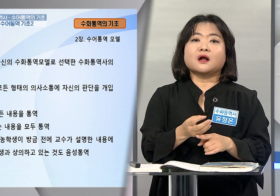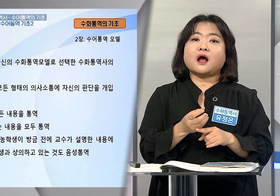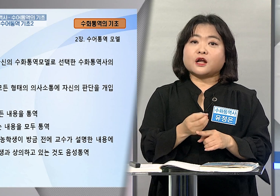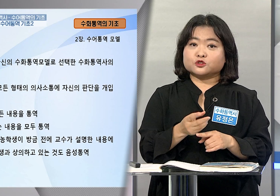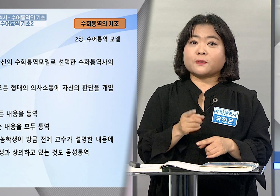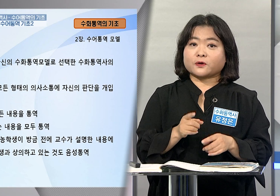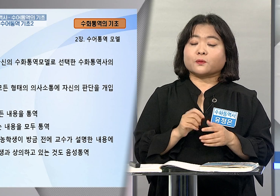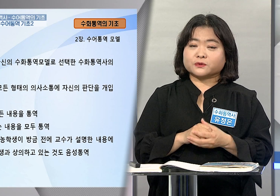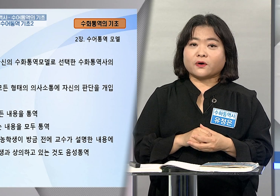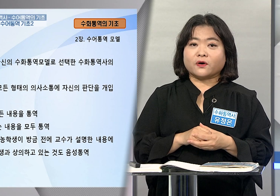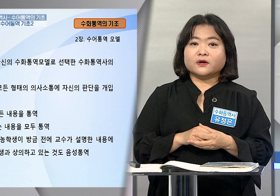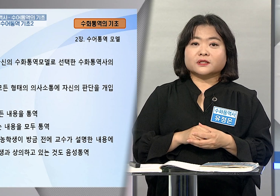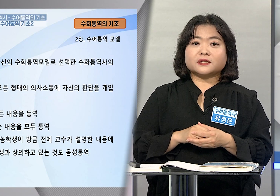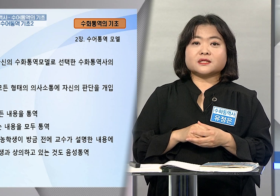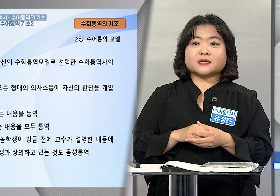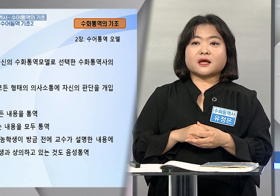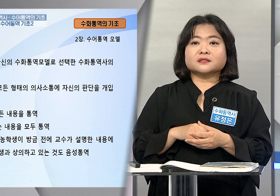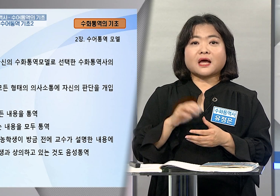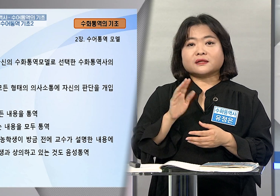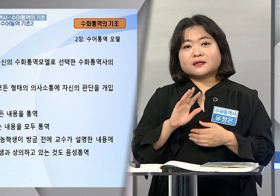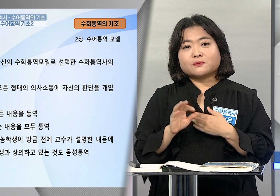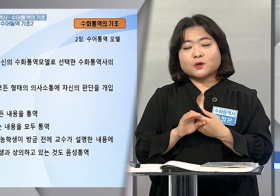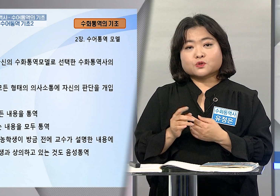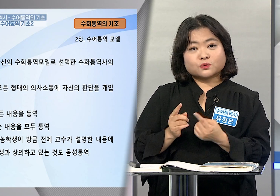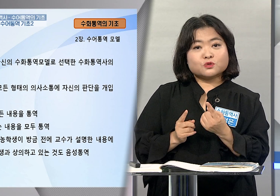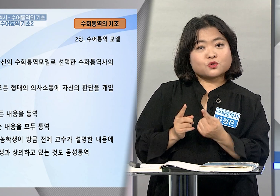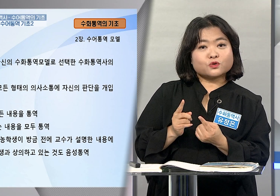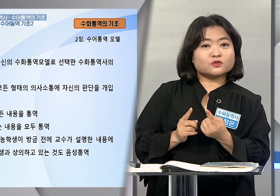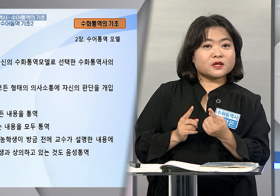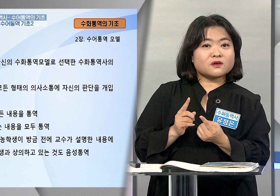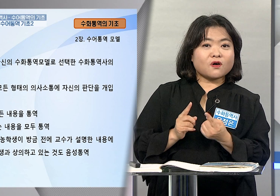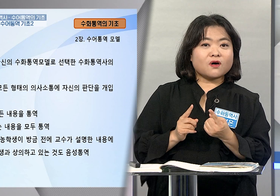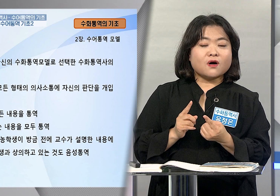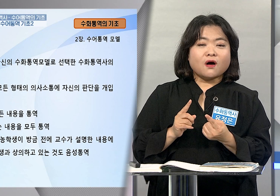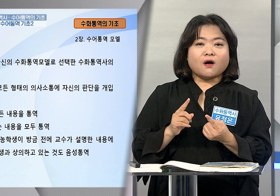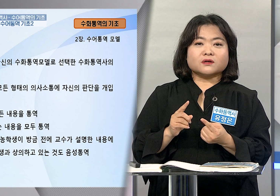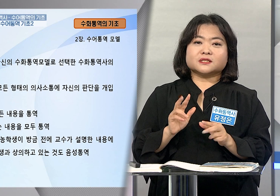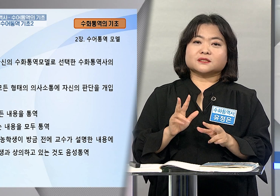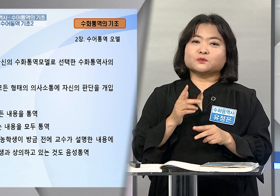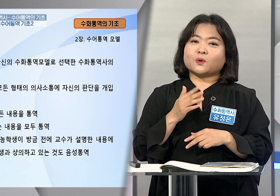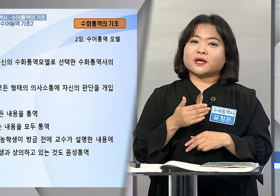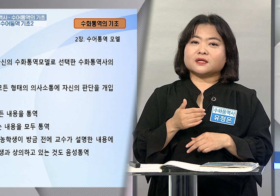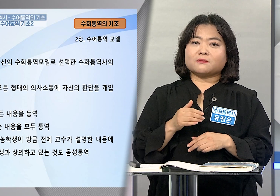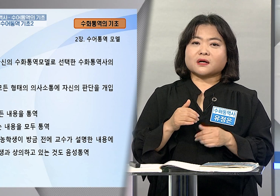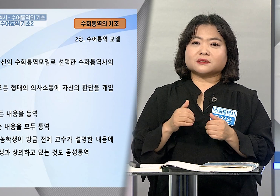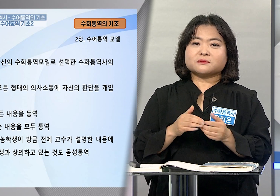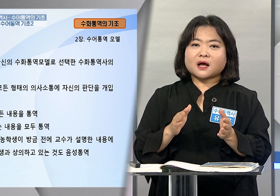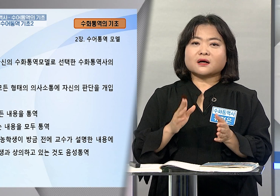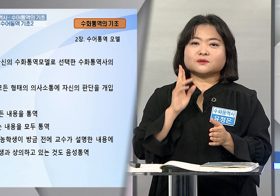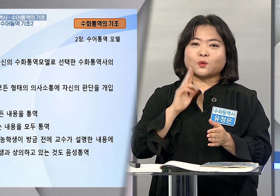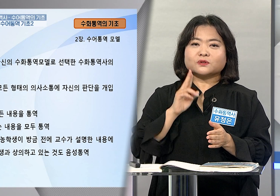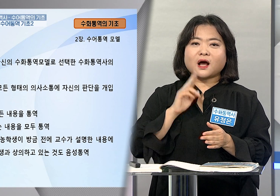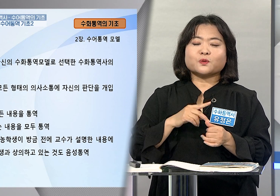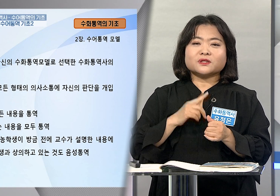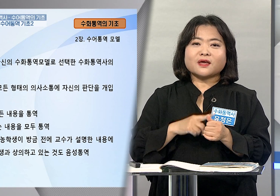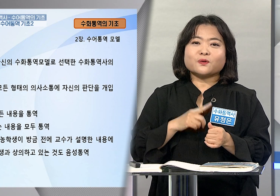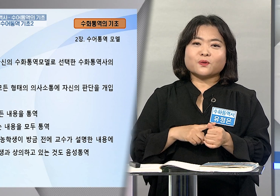하는 수밖에 없어요. 근데 이제 그게 아니라면 조금은 조율해서 지금 농아인이 막 심각한 욕을 하고